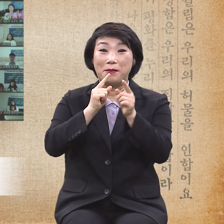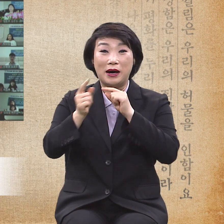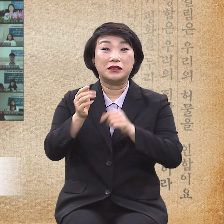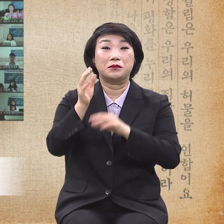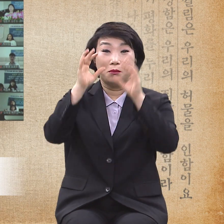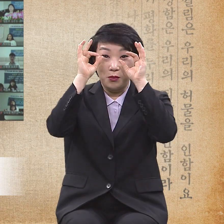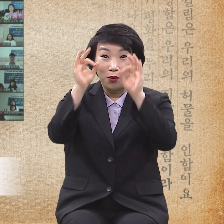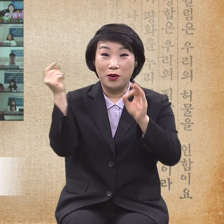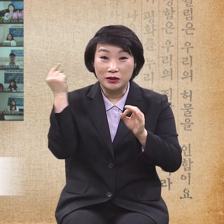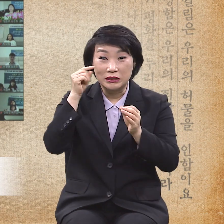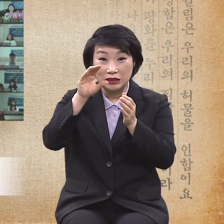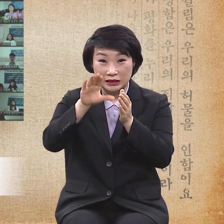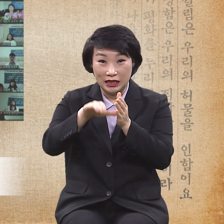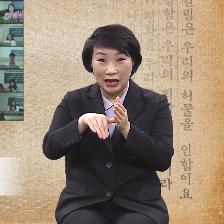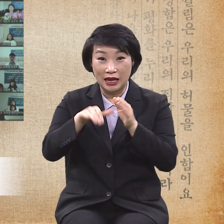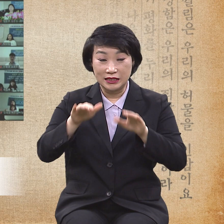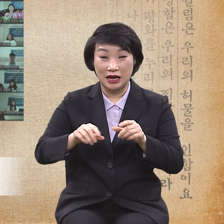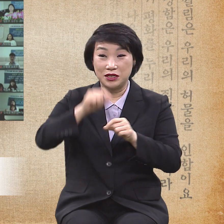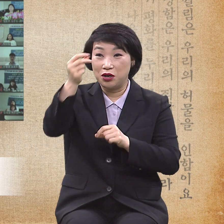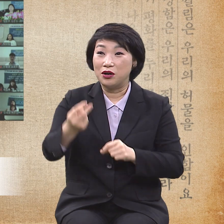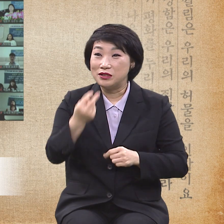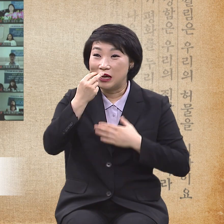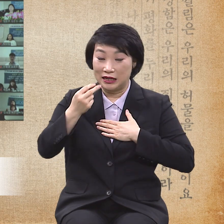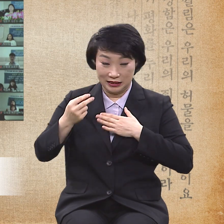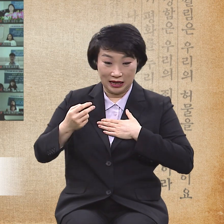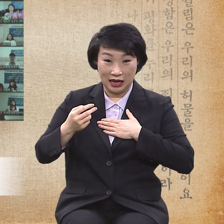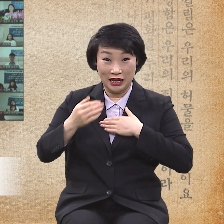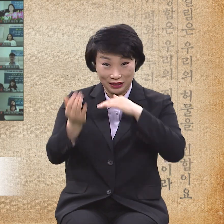말씀드릴 때 영생이 이루어지는